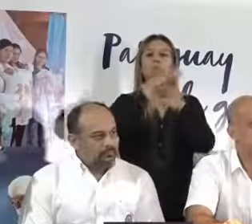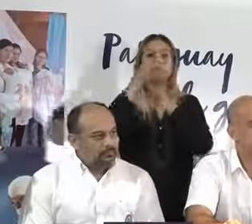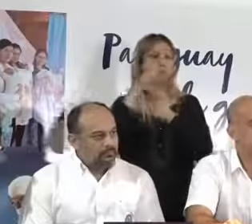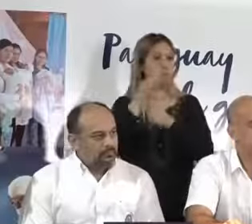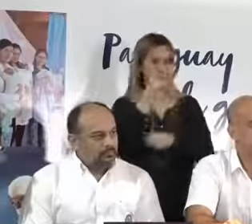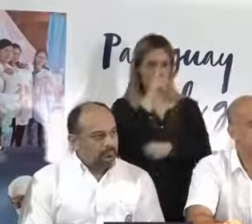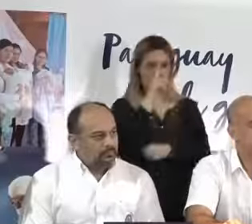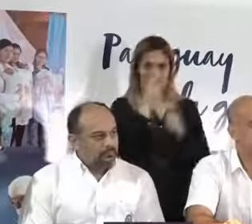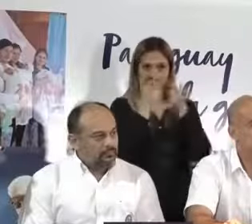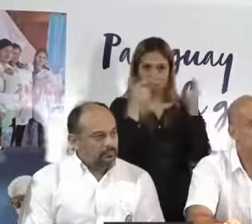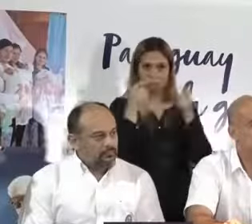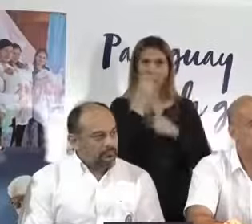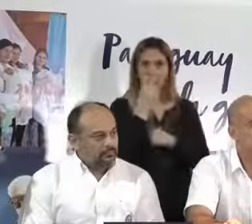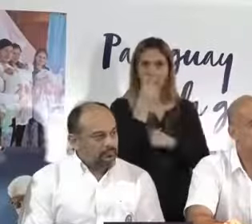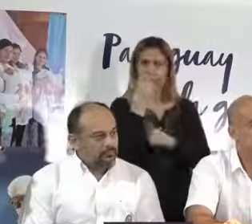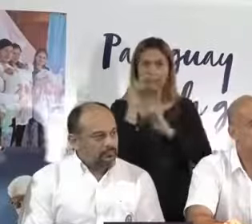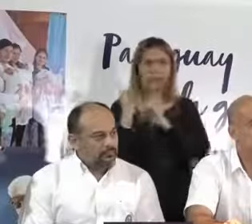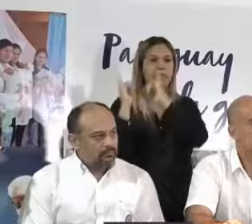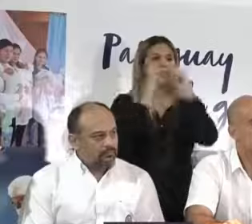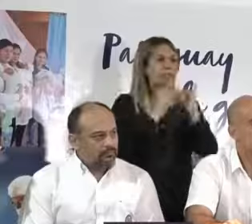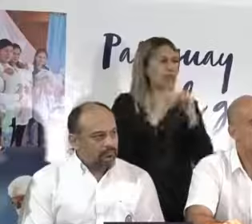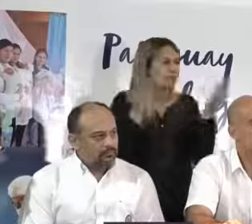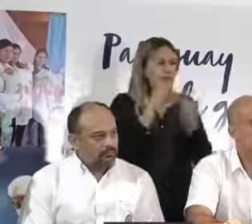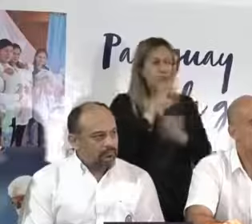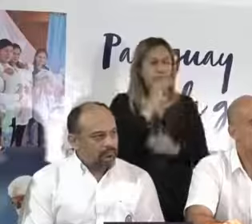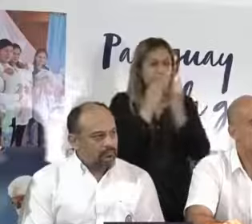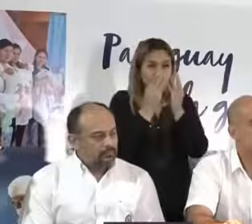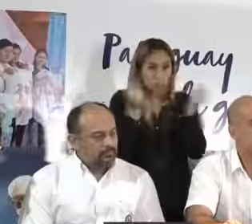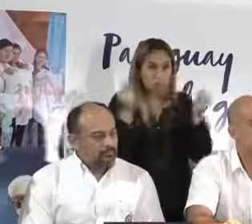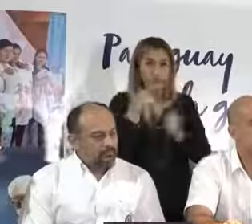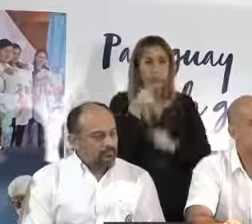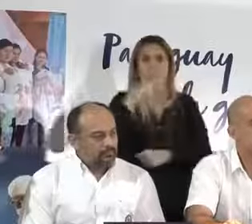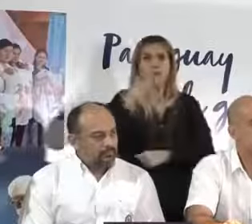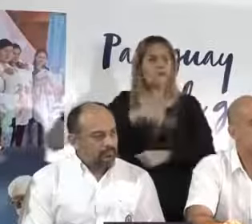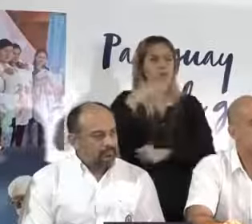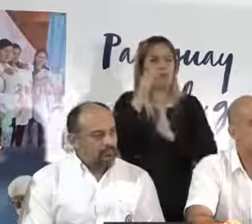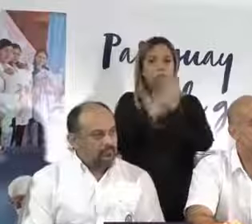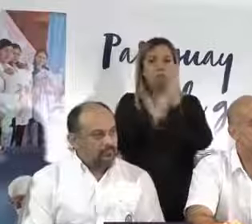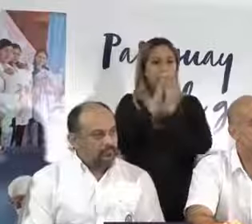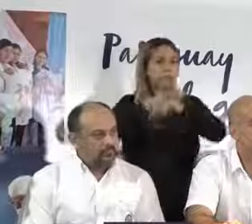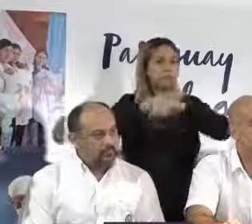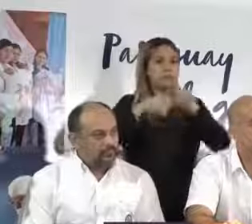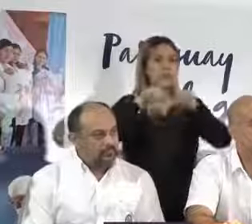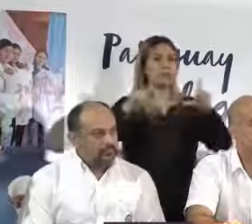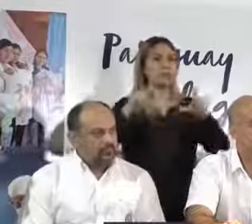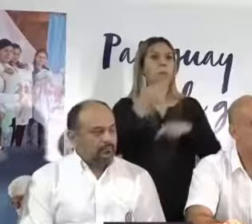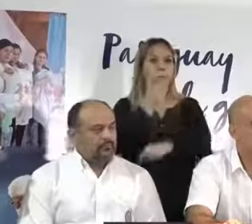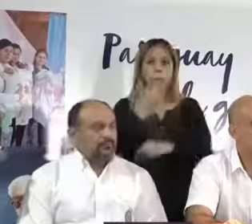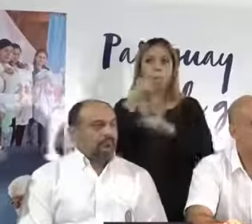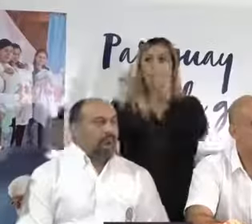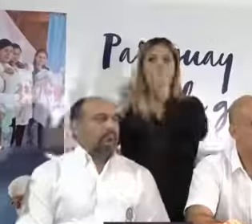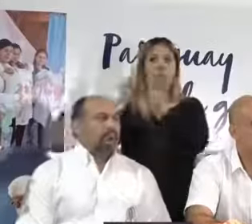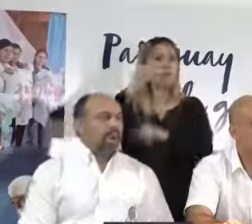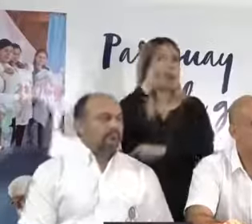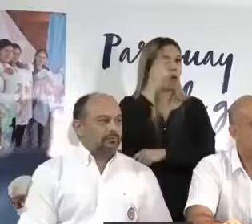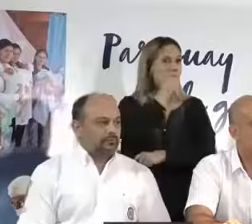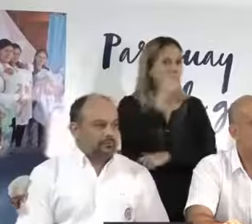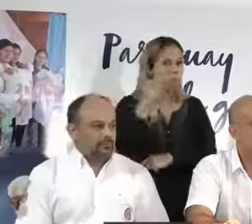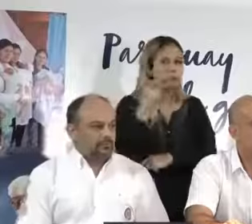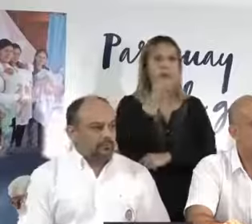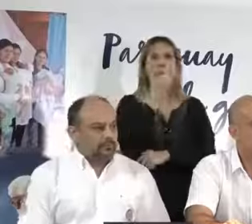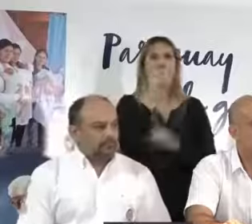agua. ¿Cómo supera, cómo solucionar ese problema? Uno. Y la otra consulta es en el sentido de si esta persona vive sola